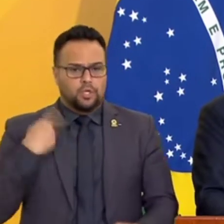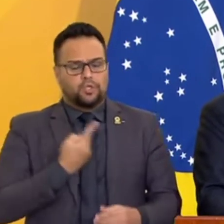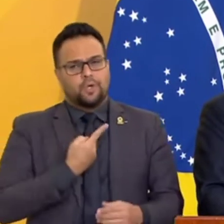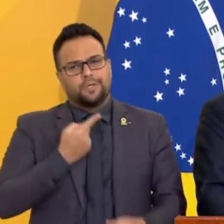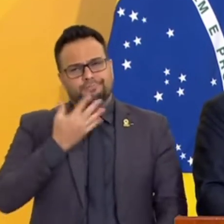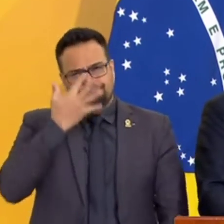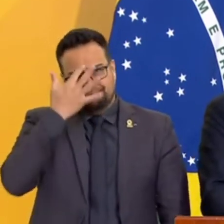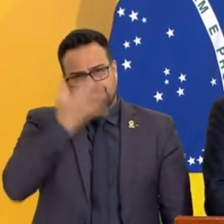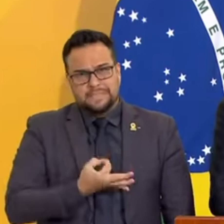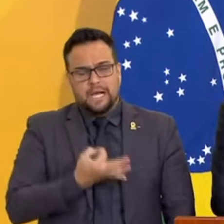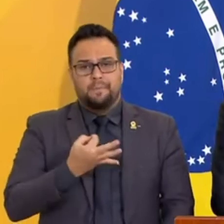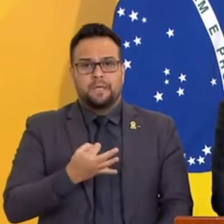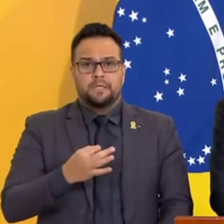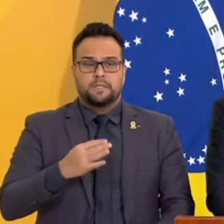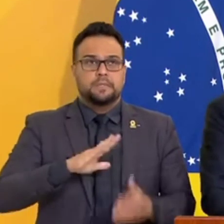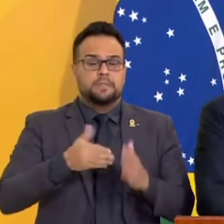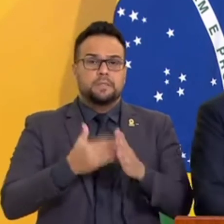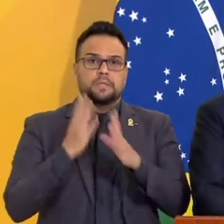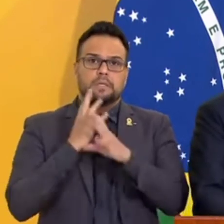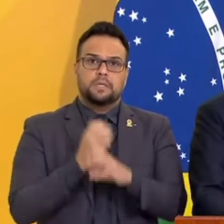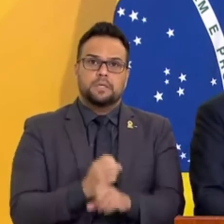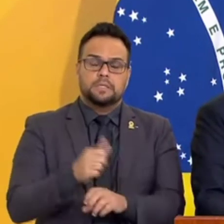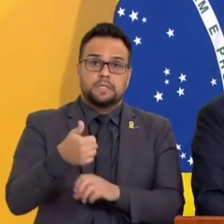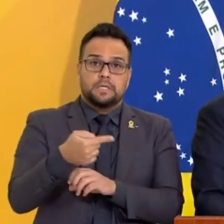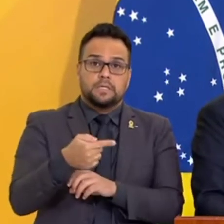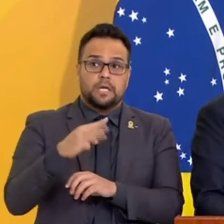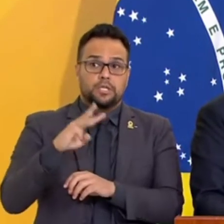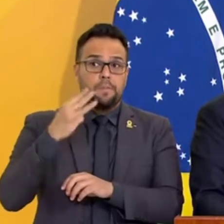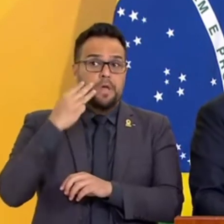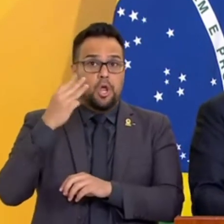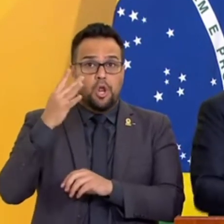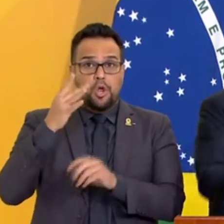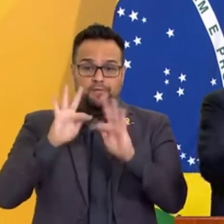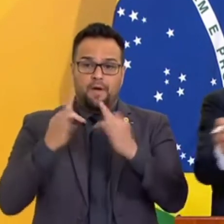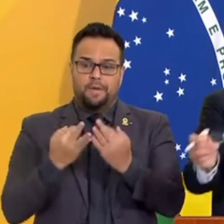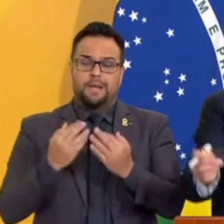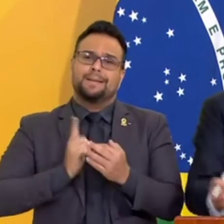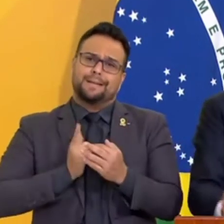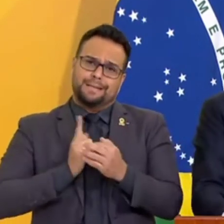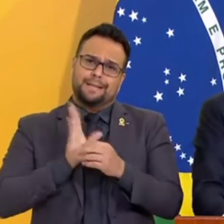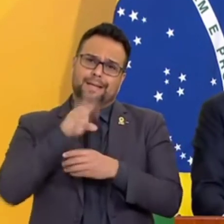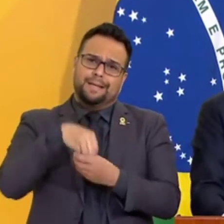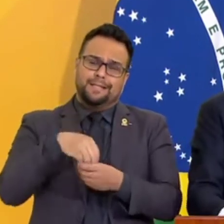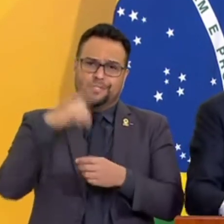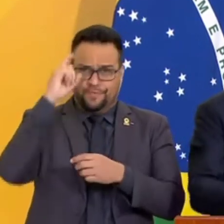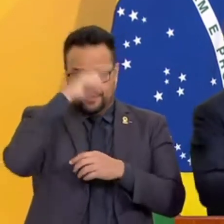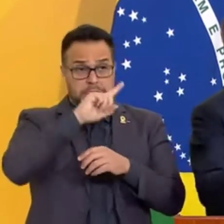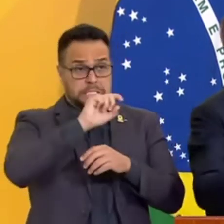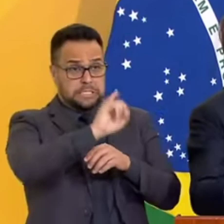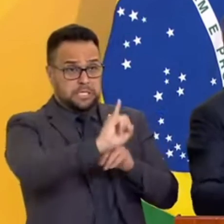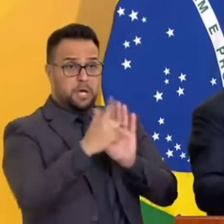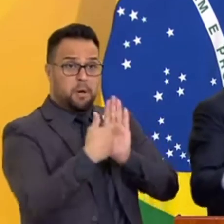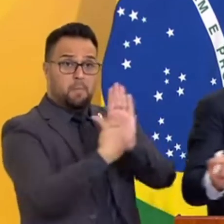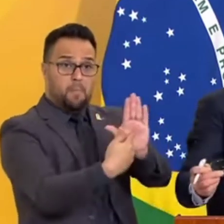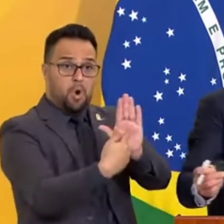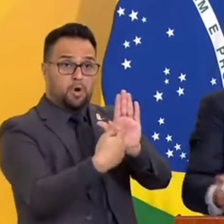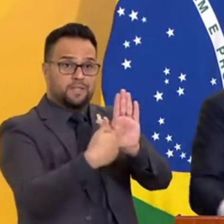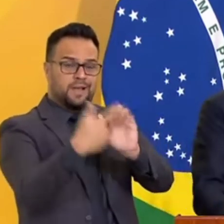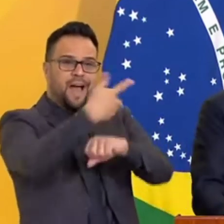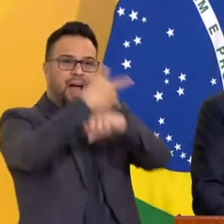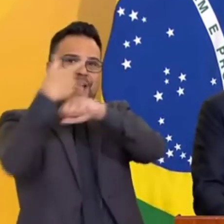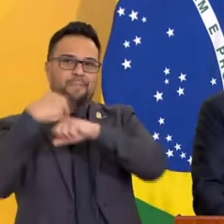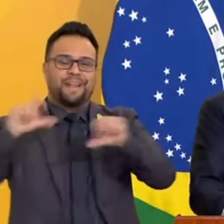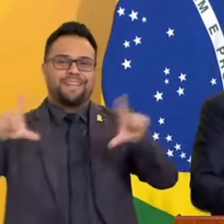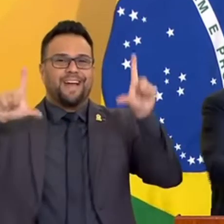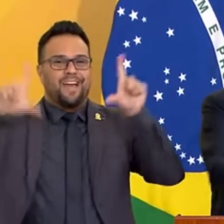de 17 milhões de família têm dificuldades era se mostra na imprensa um caminhão com o